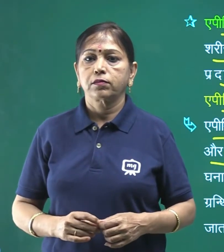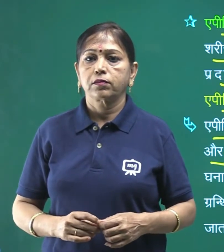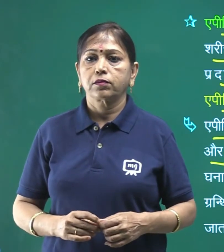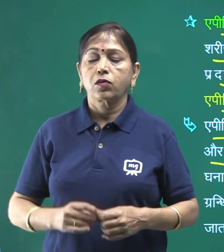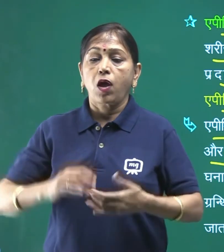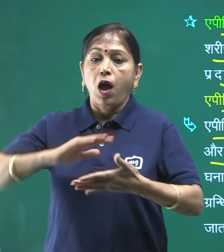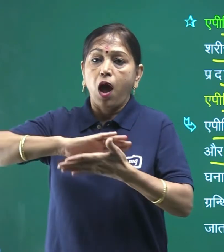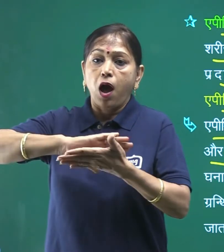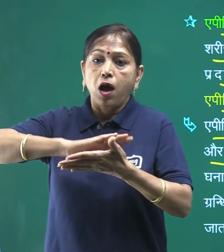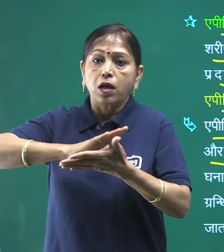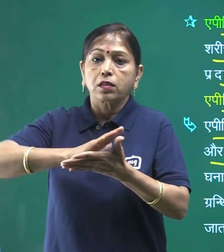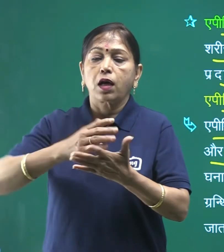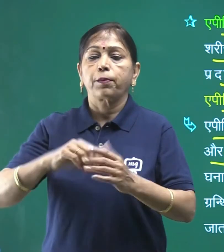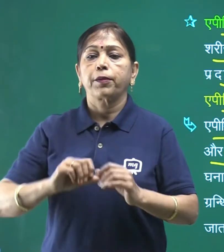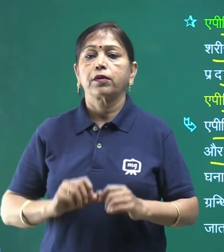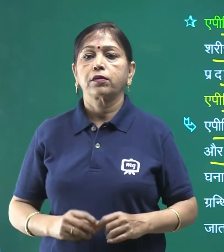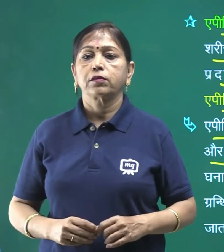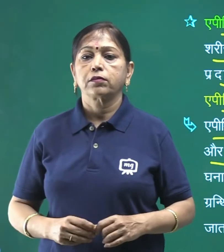आधार पर